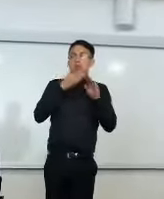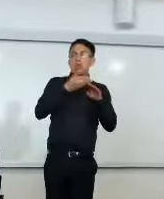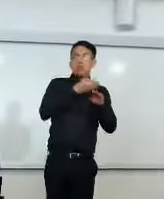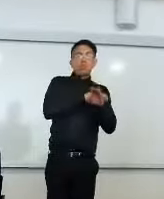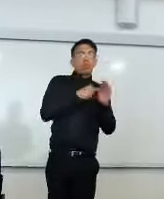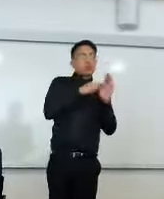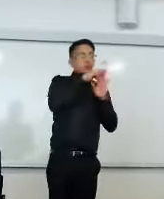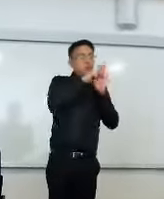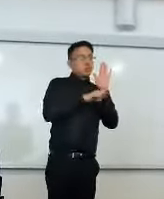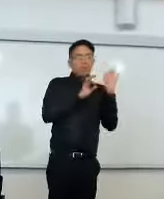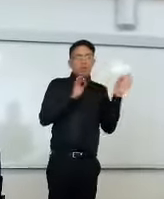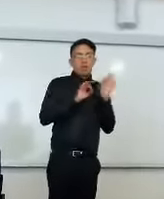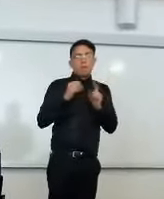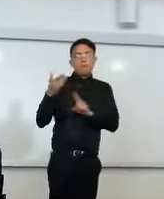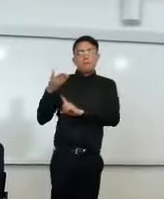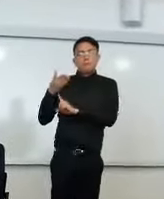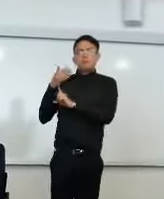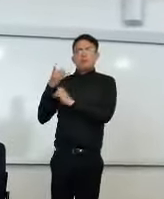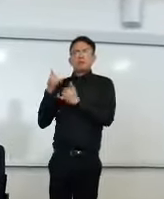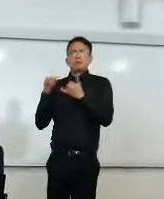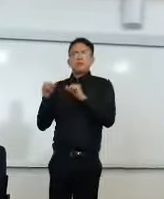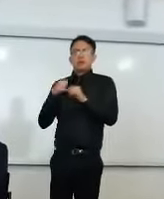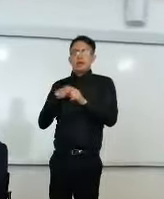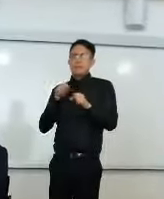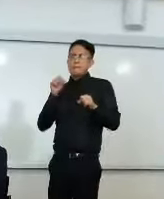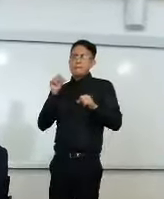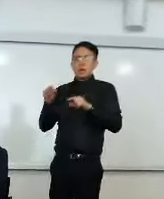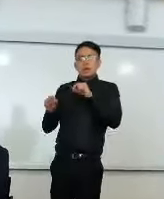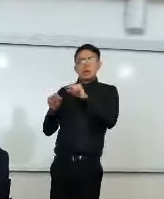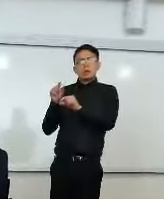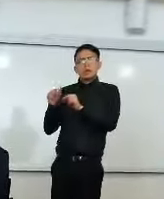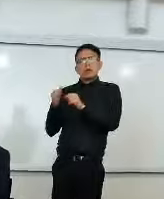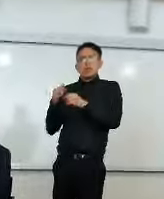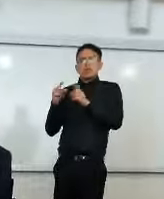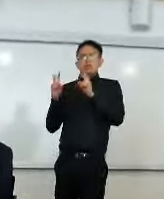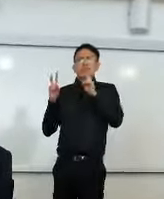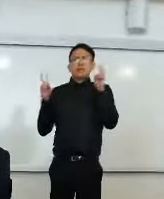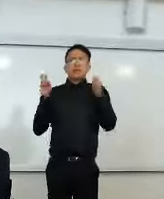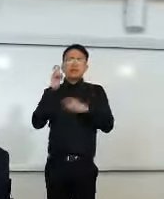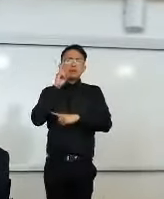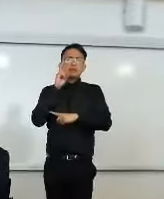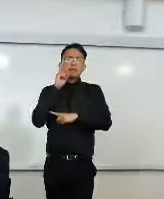una resolución, ya está abordando este tema y desarrollando